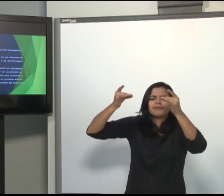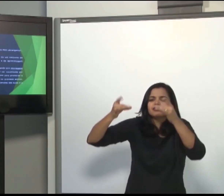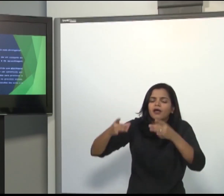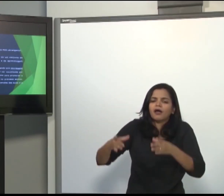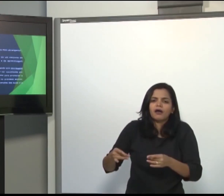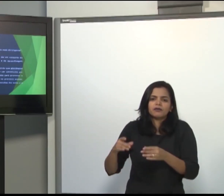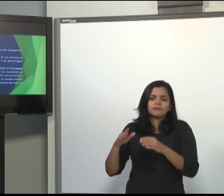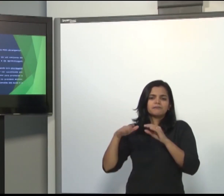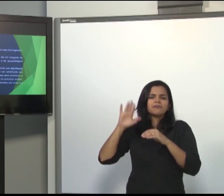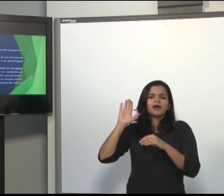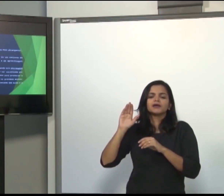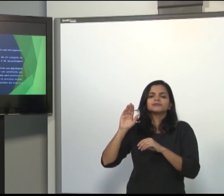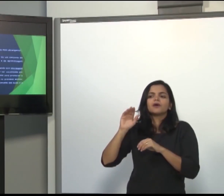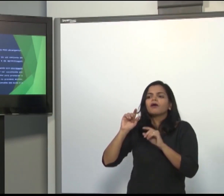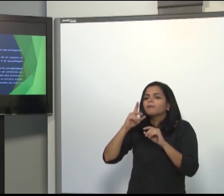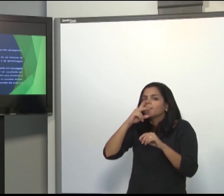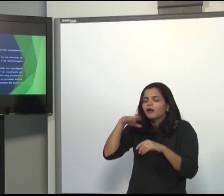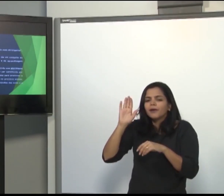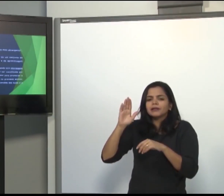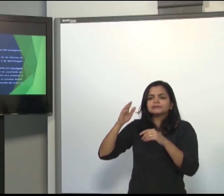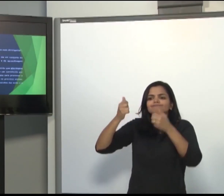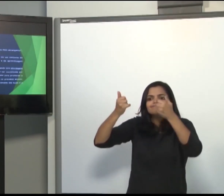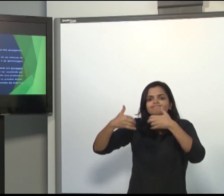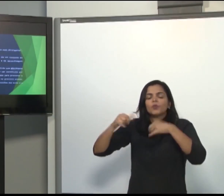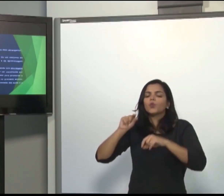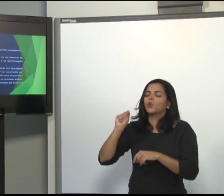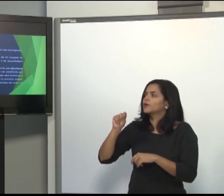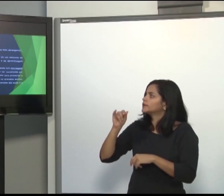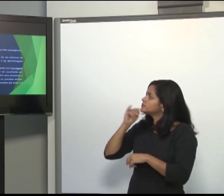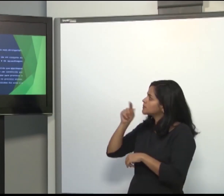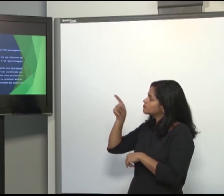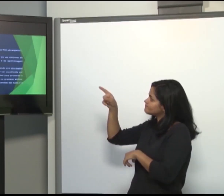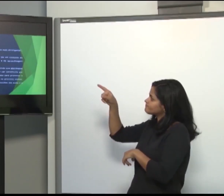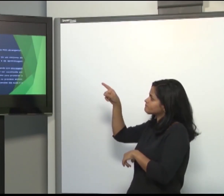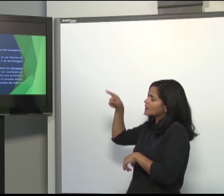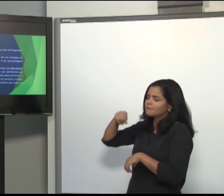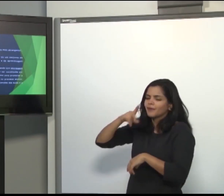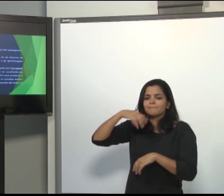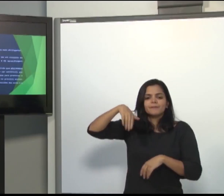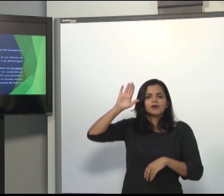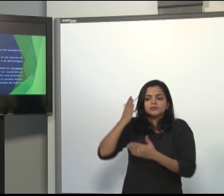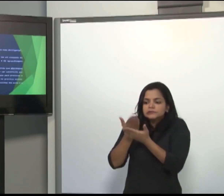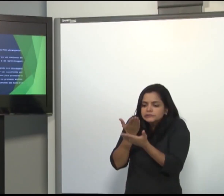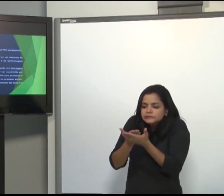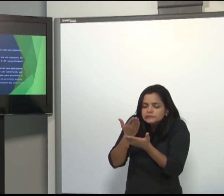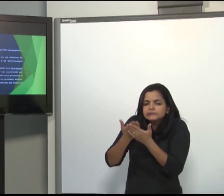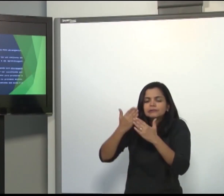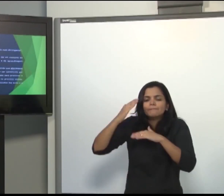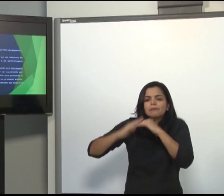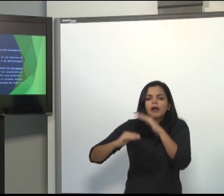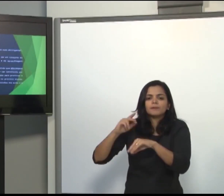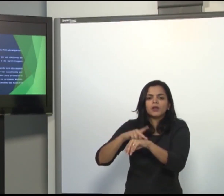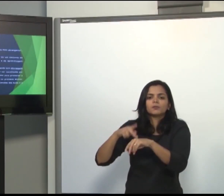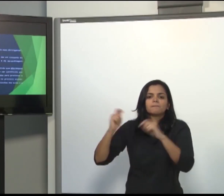uma metodologia que acontece de forma mais detalhada, aprofundada, onde há um estudo